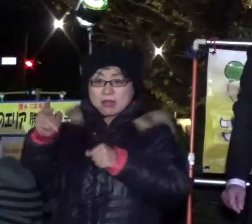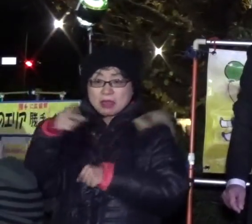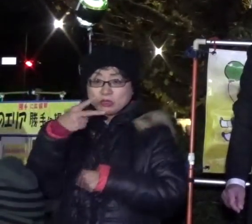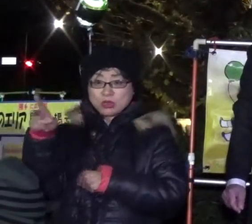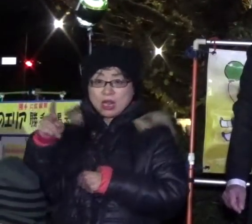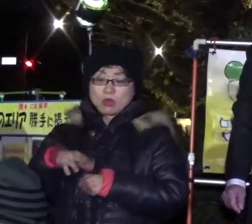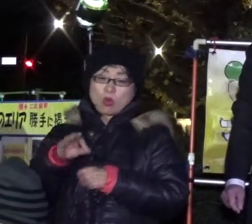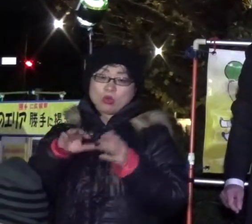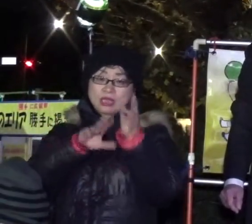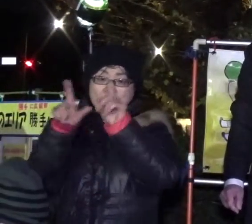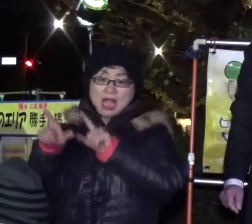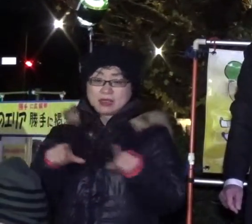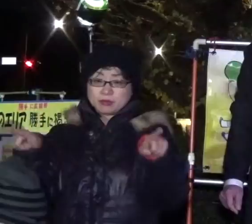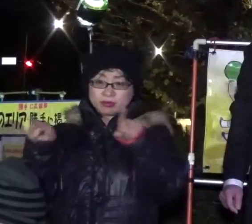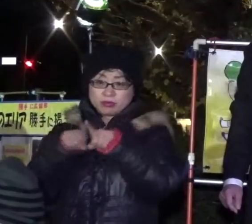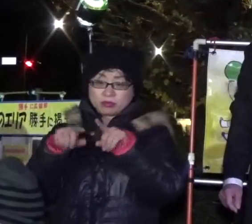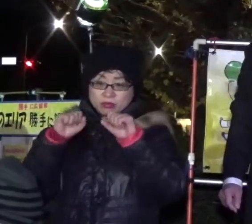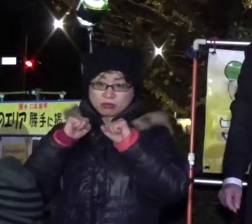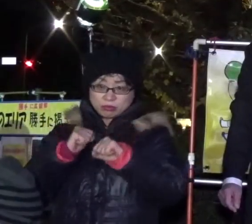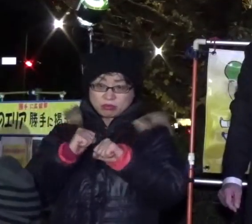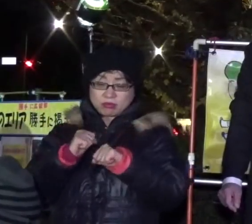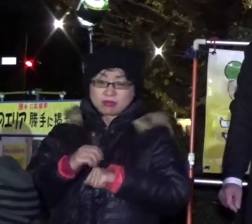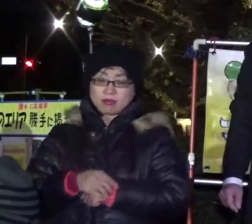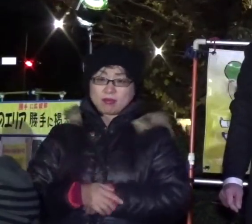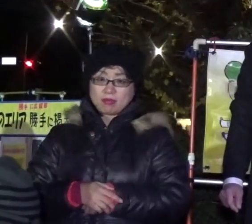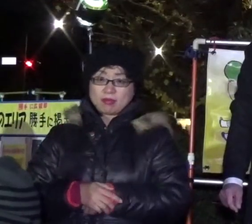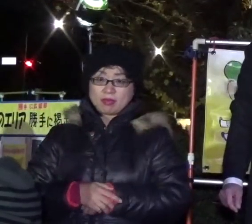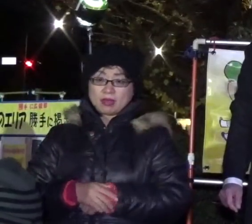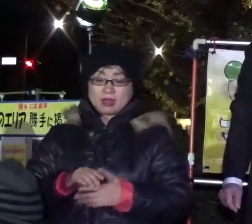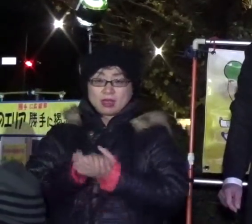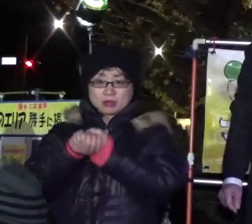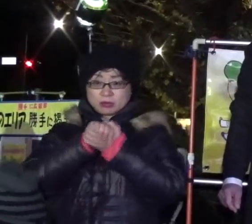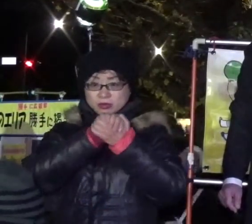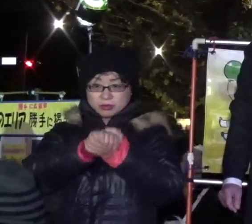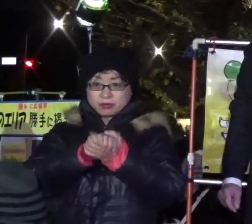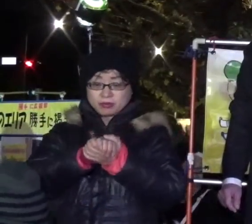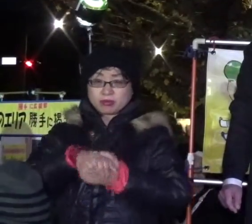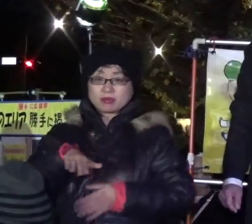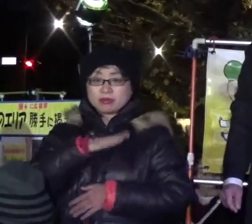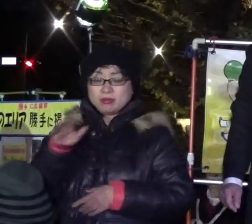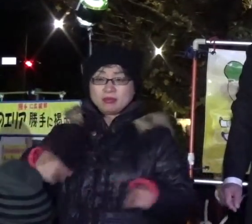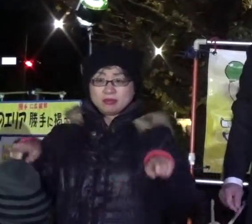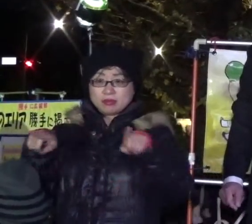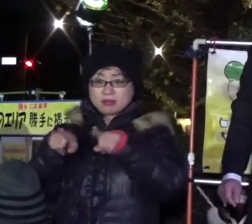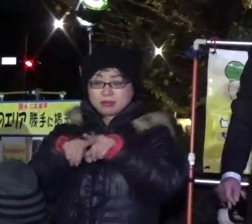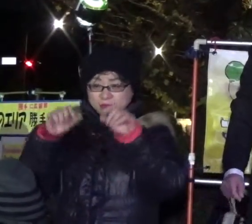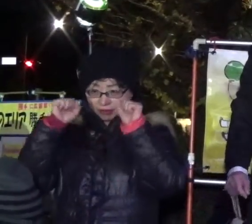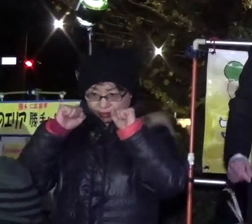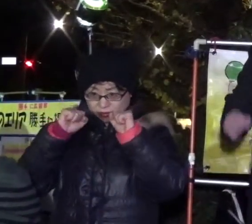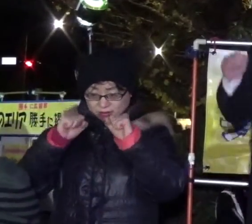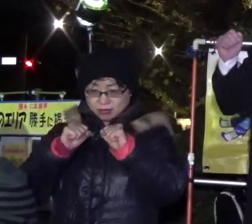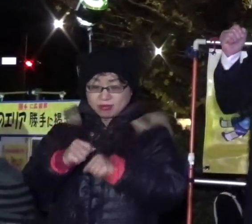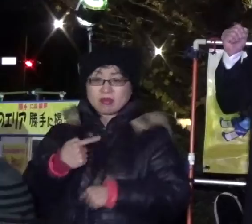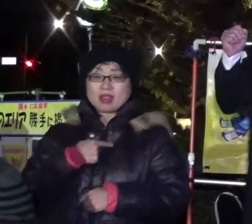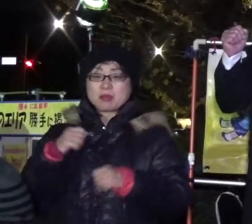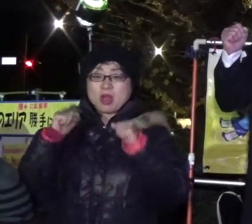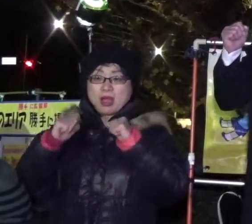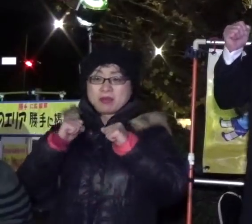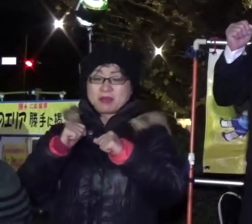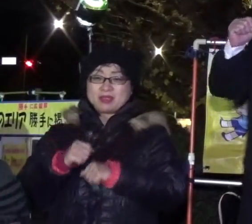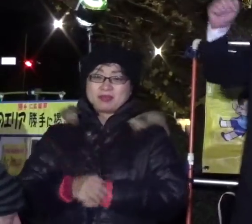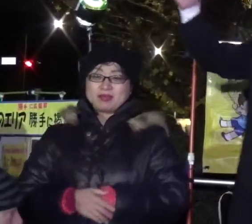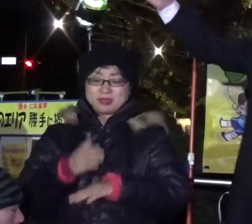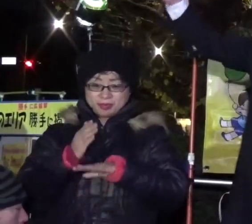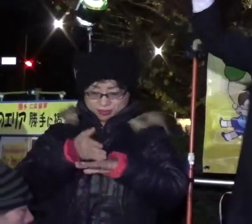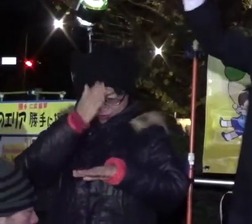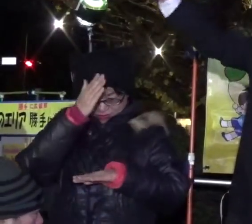社会を一緒に作る、その日まで手をつないで皆さんご一緒に頑張っていきましょう。私も頑張ります。